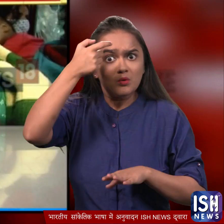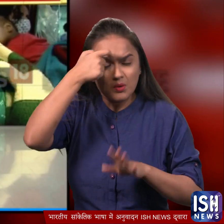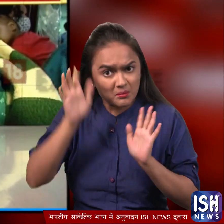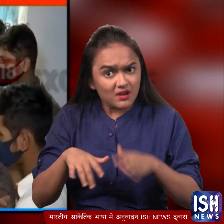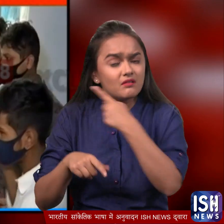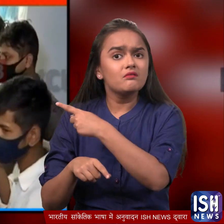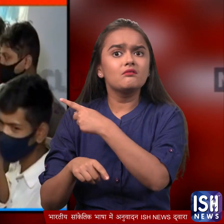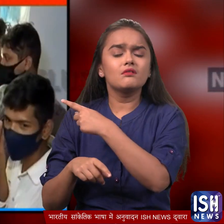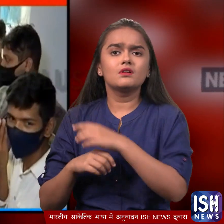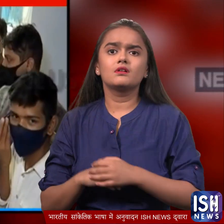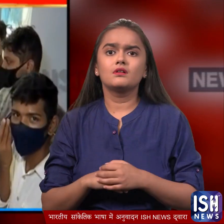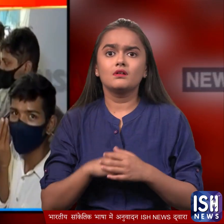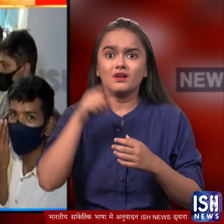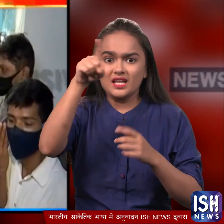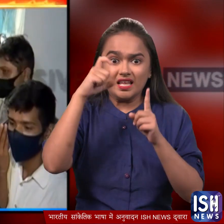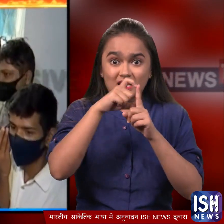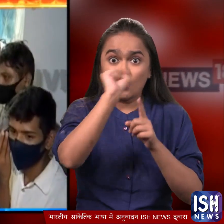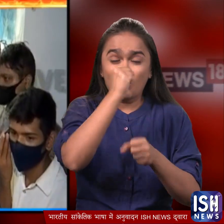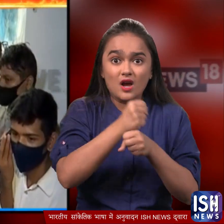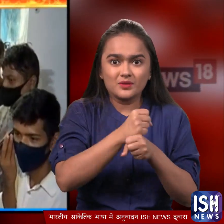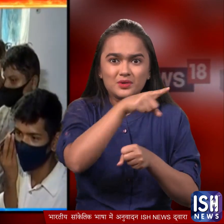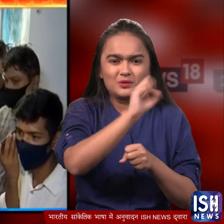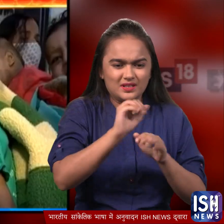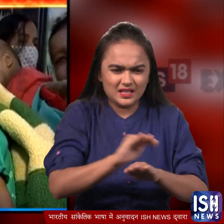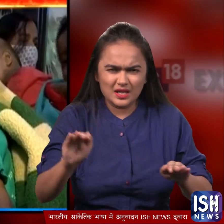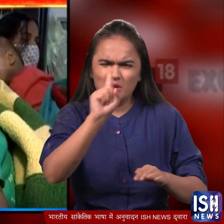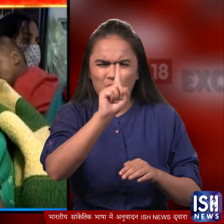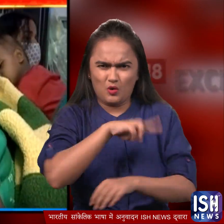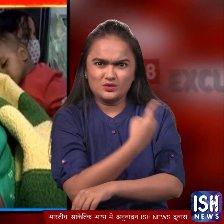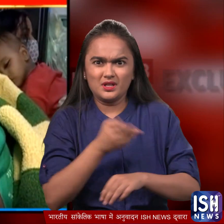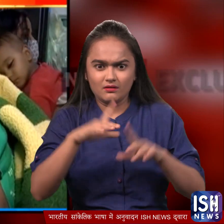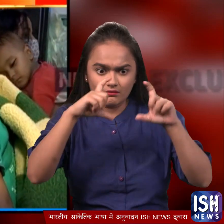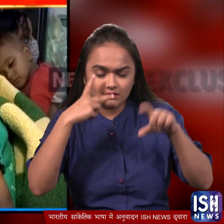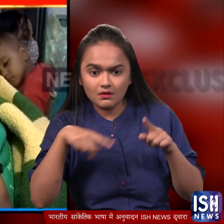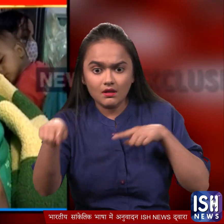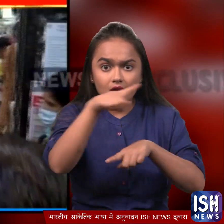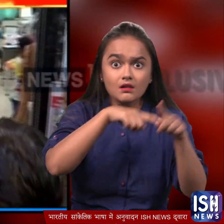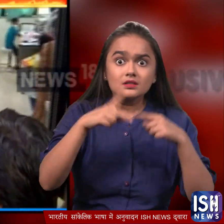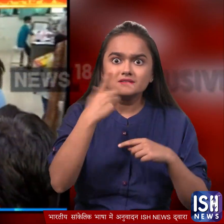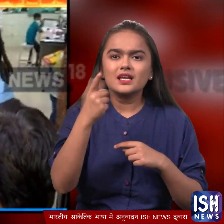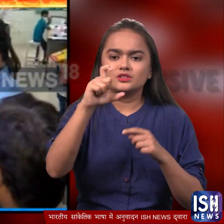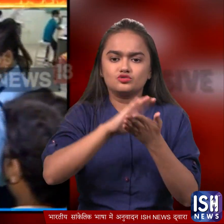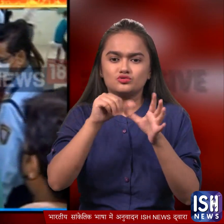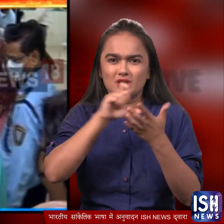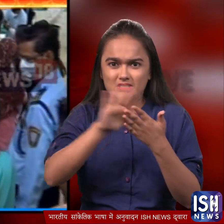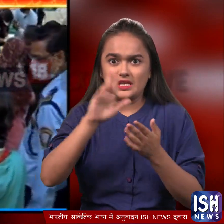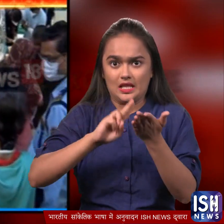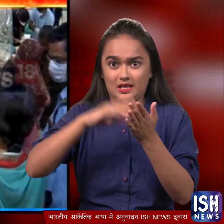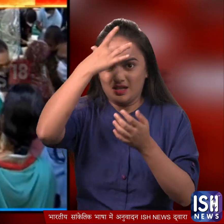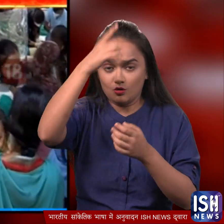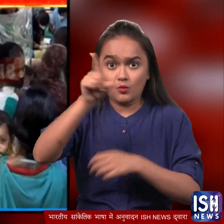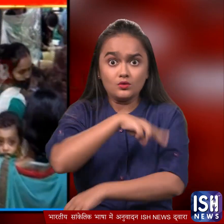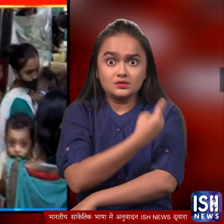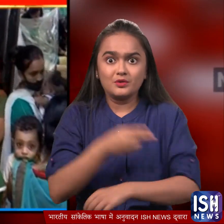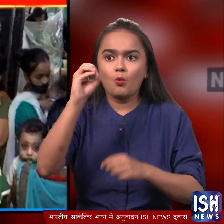रहे हैं, जिसकी तस्दीक दिल्ली सरकार के बच्चों के इकलौते अस्पताल की तस्वीर देखकर हो गई। चाचा नेहरू अस्पताल के ओपीडी